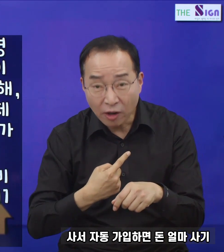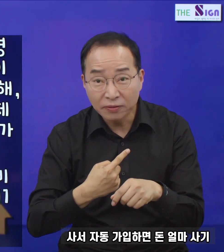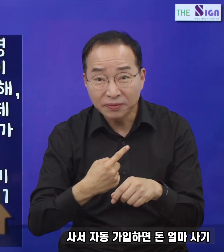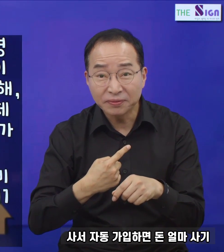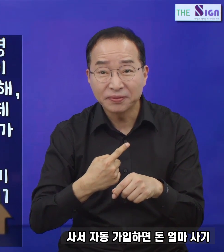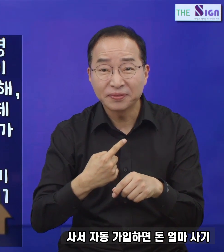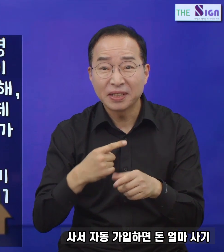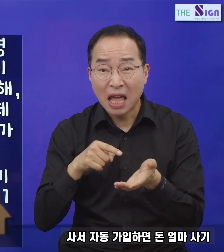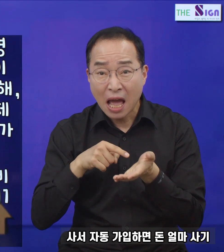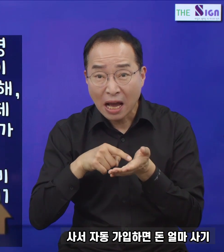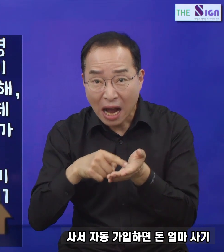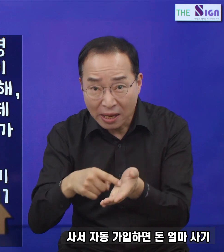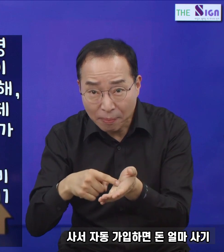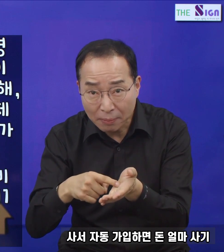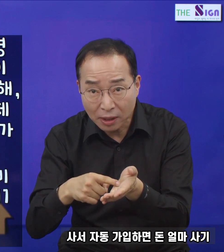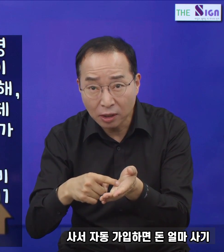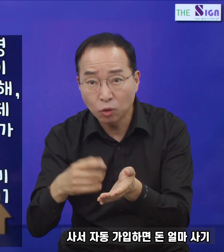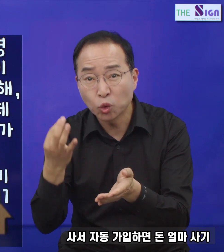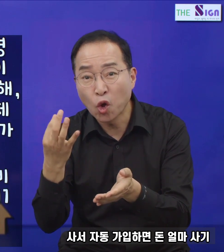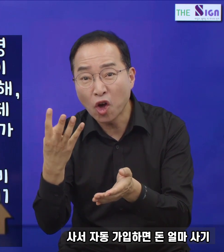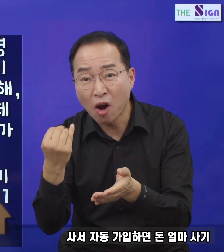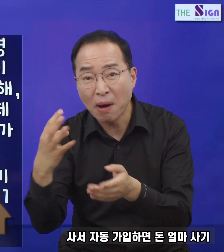자연 가입하면은 돈 얼마?